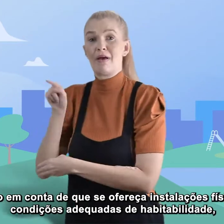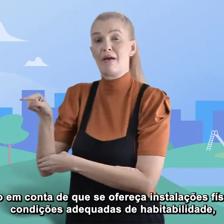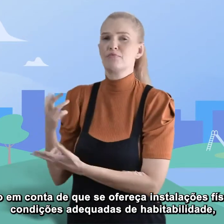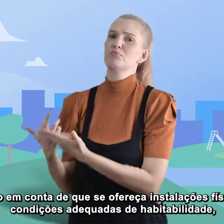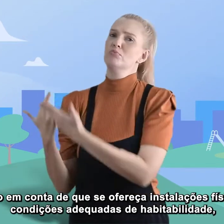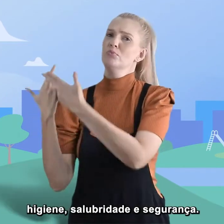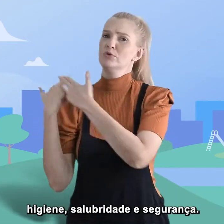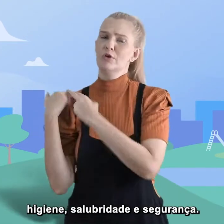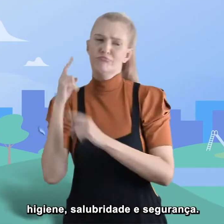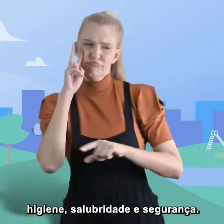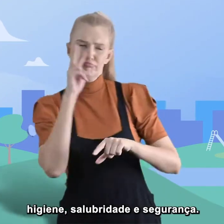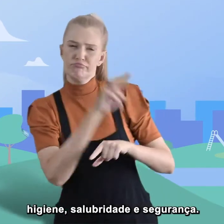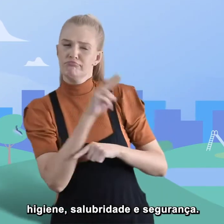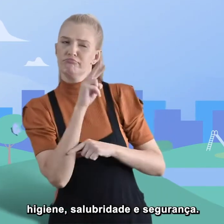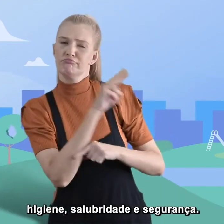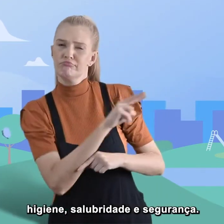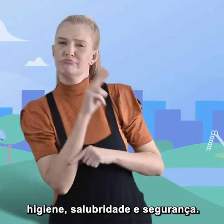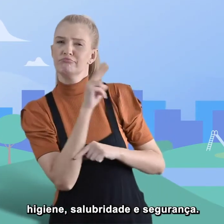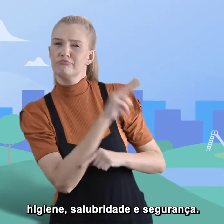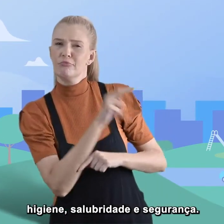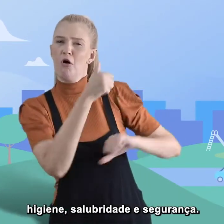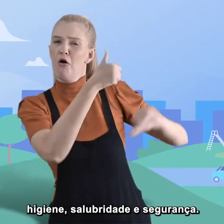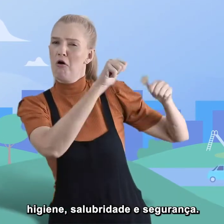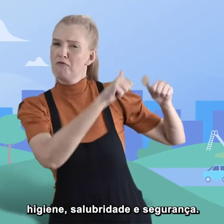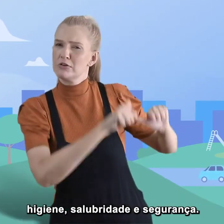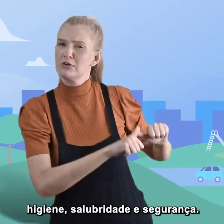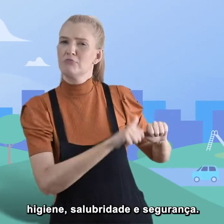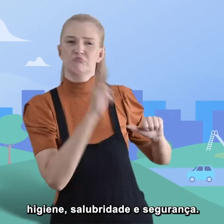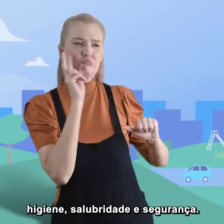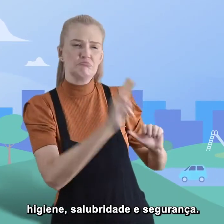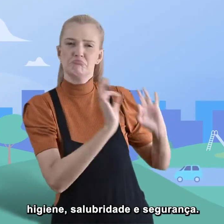habitabilidade, higiene, salubridade e segurança.